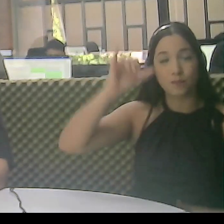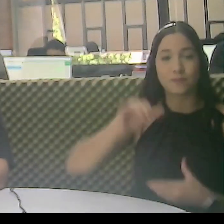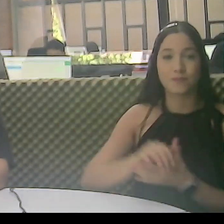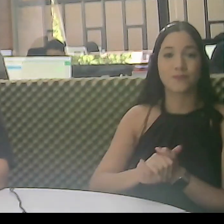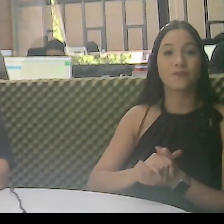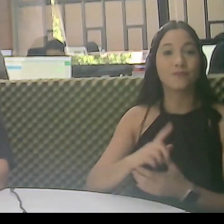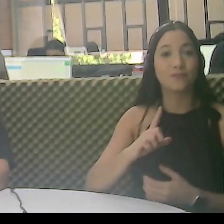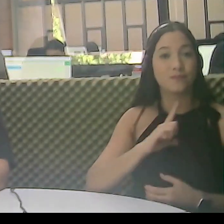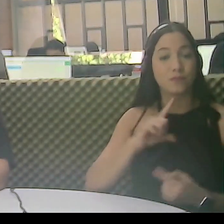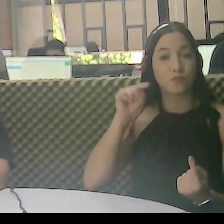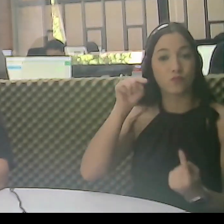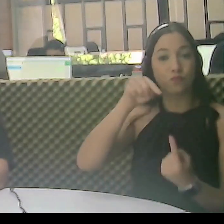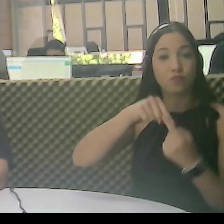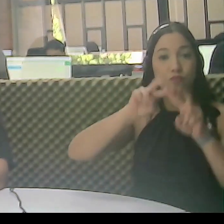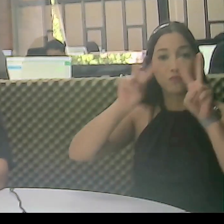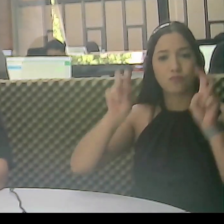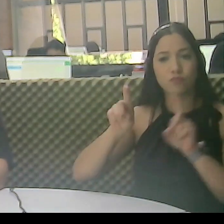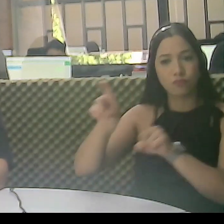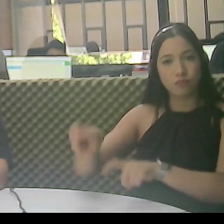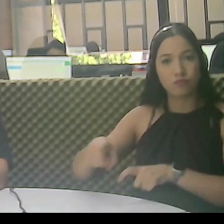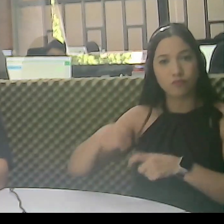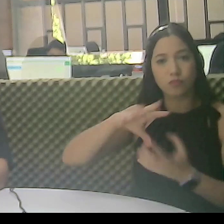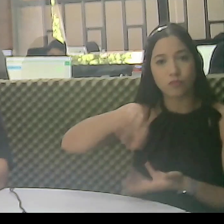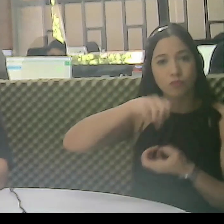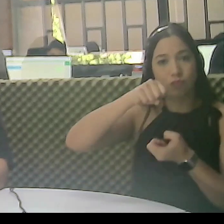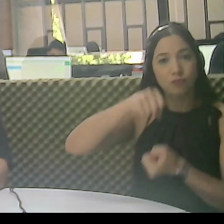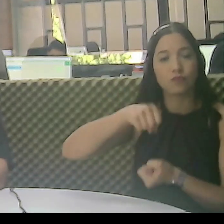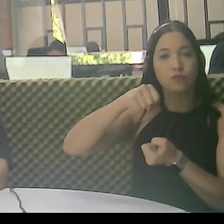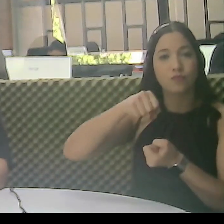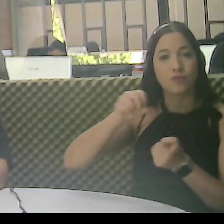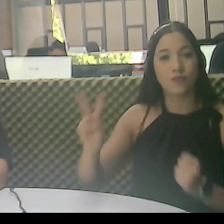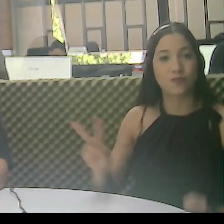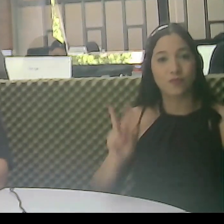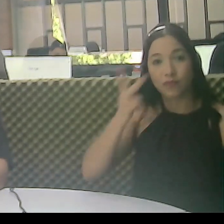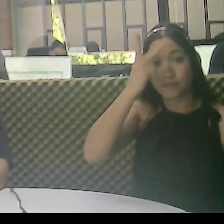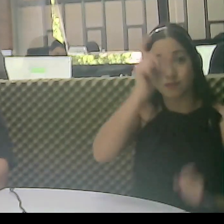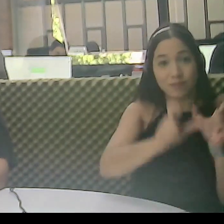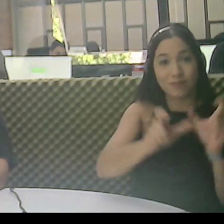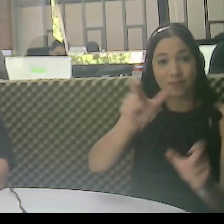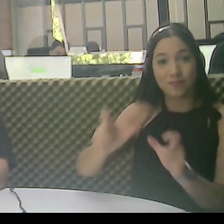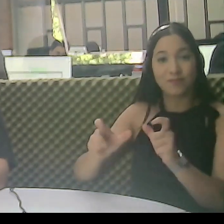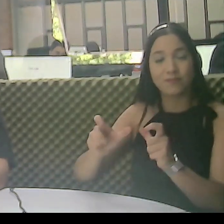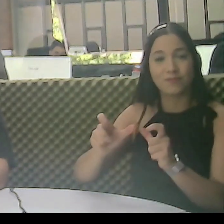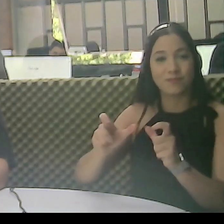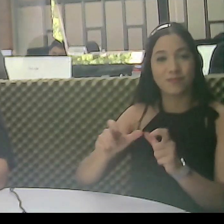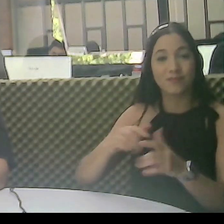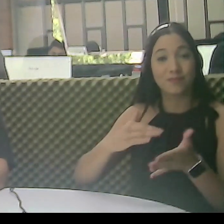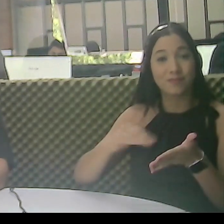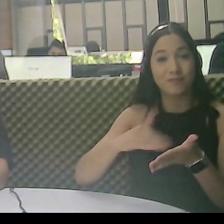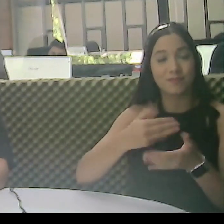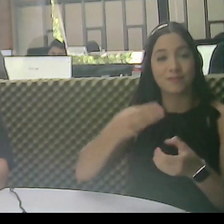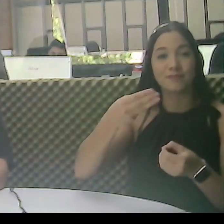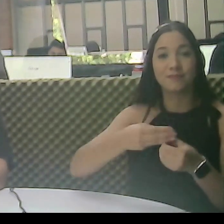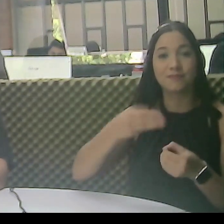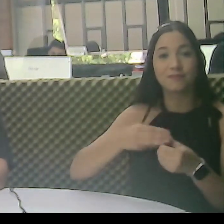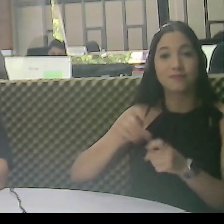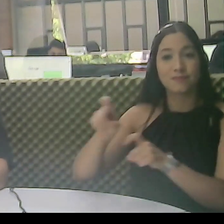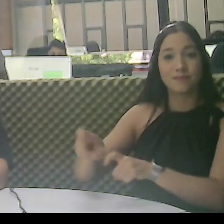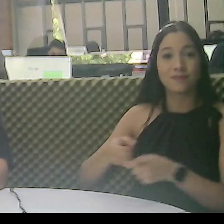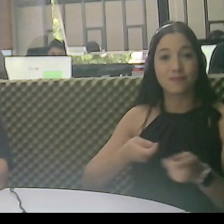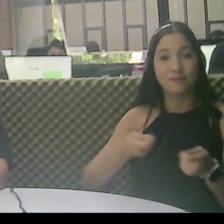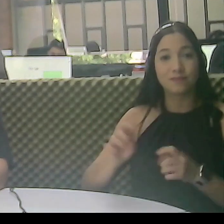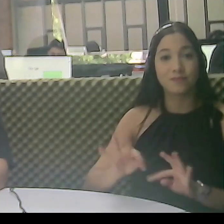e terá como tema Agro, produção sustentável que valoriza pessoas. Por meio da Secretaria Municipal de